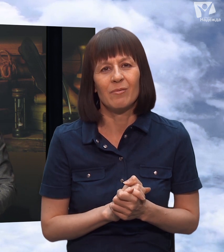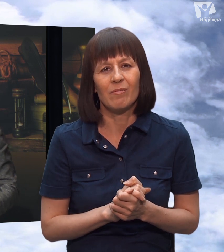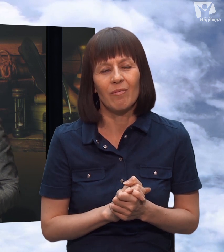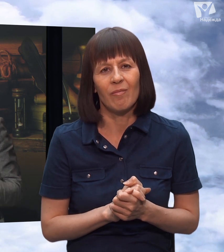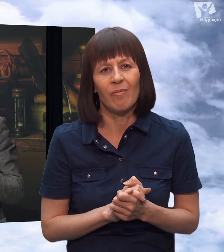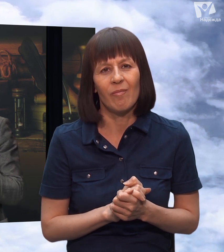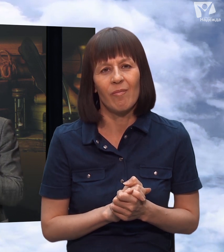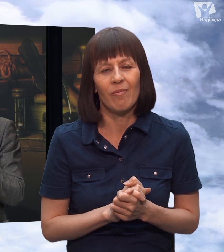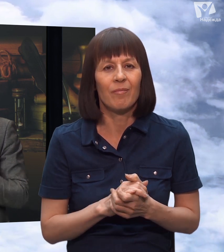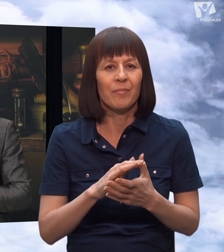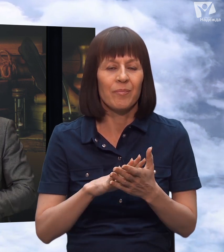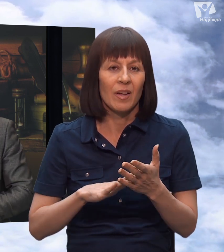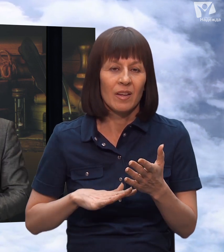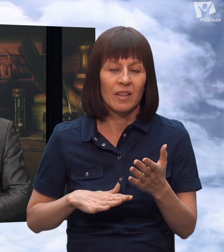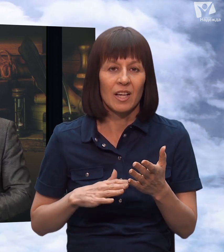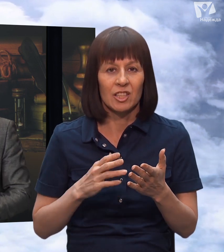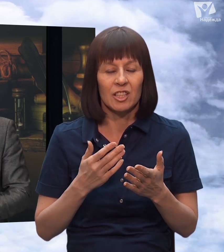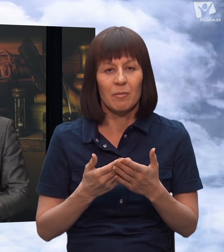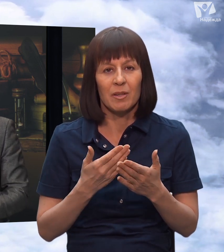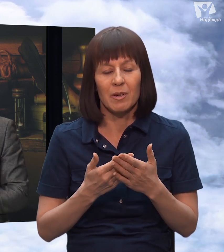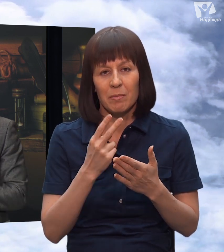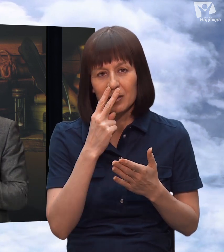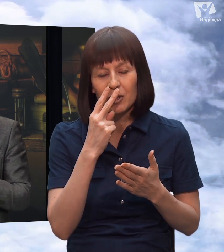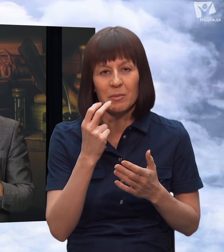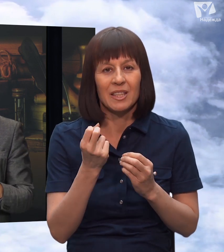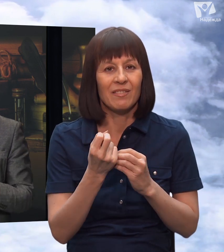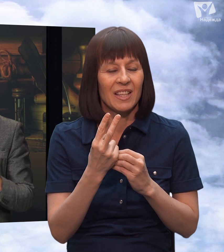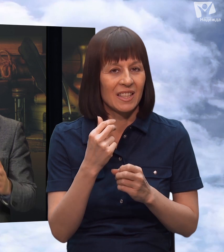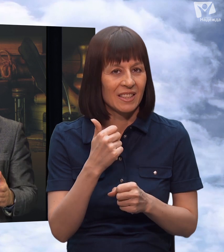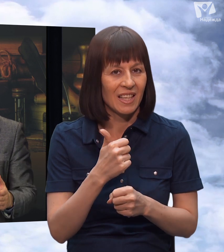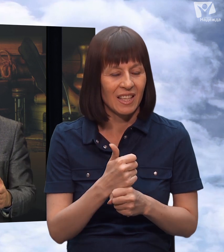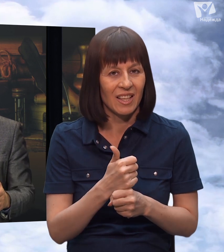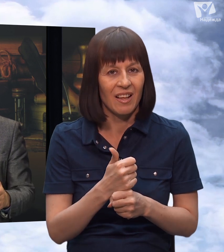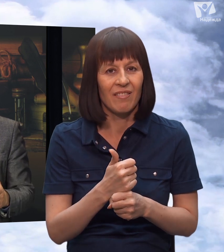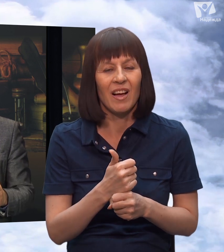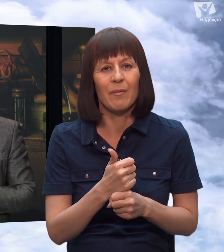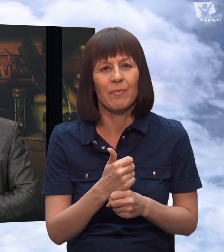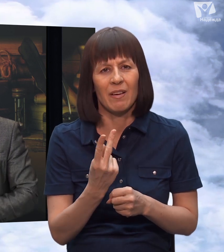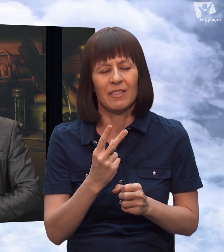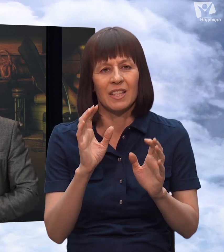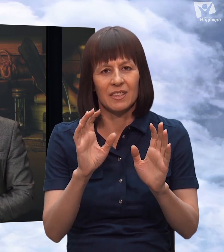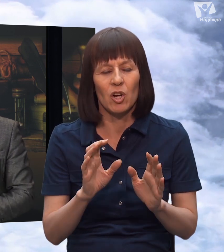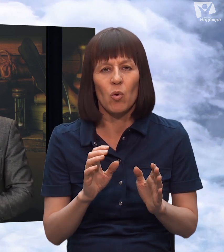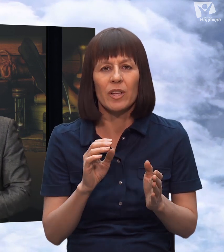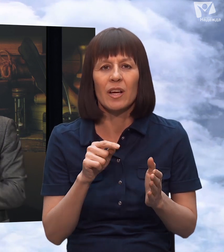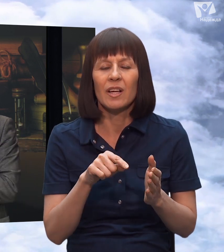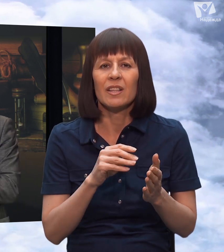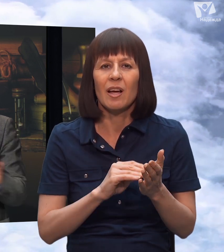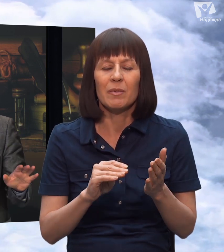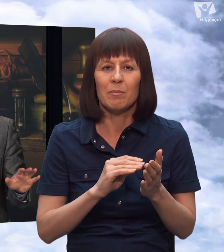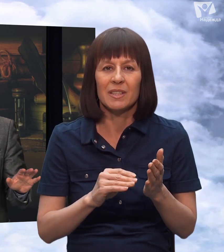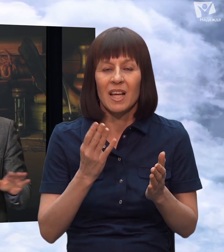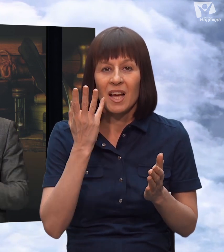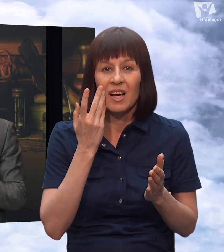если мы посмотрим двенадцатую главу там написано о том что когда вы придёте в землю которую господь вам дает